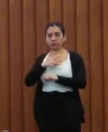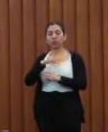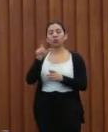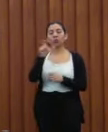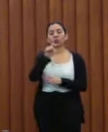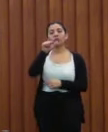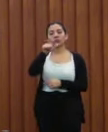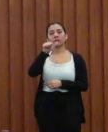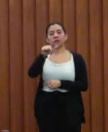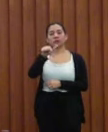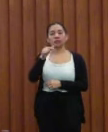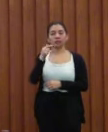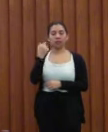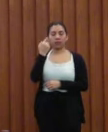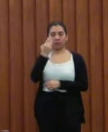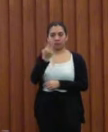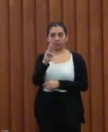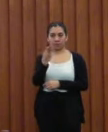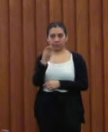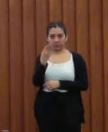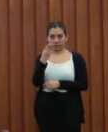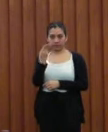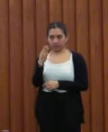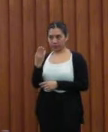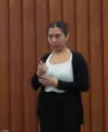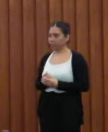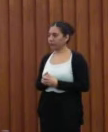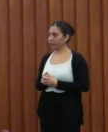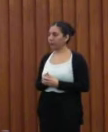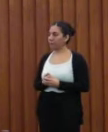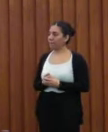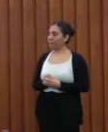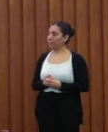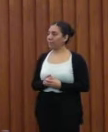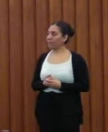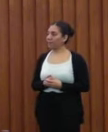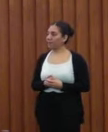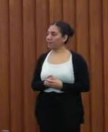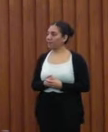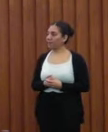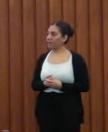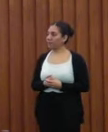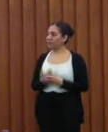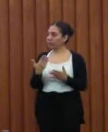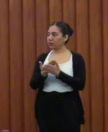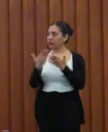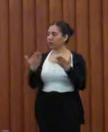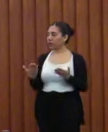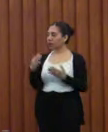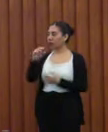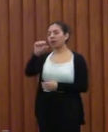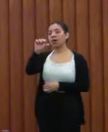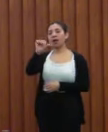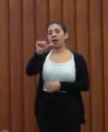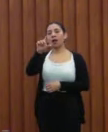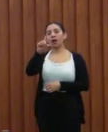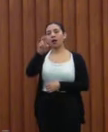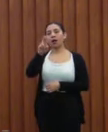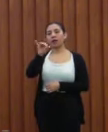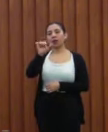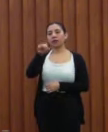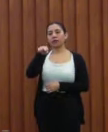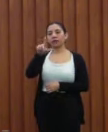Alejandro. Para continuar con esta conferencia, doy la palabra a Adrián Lara, de Data